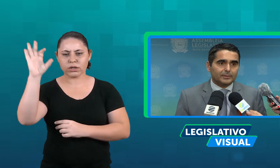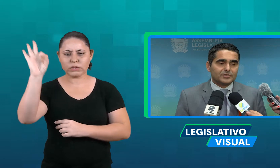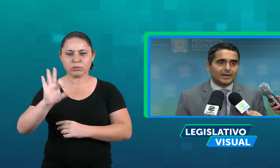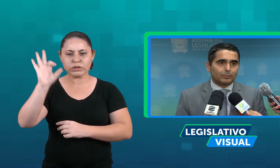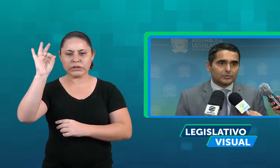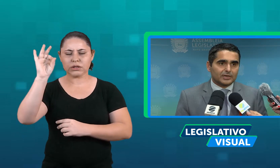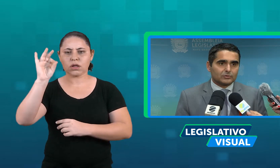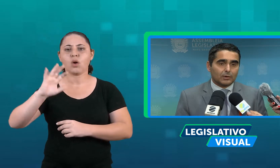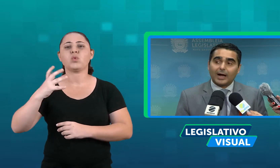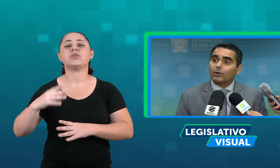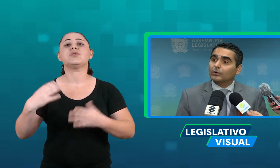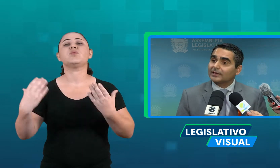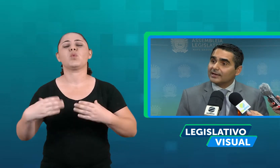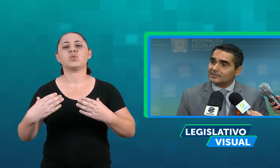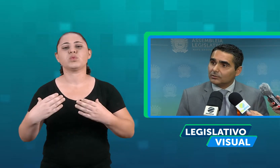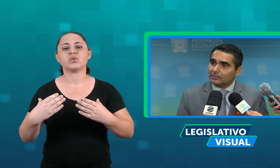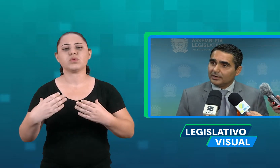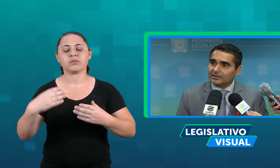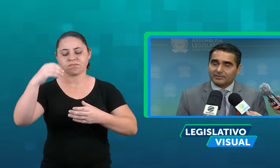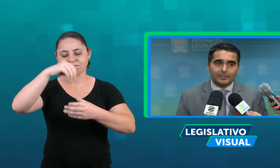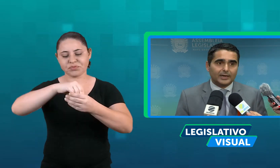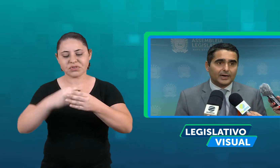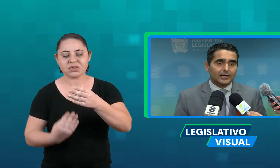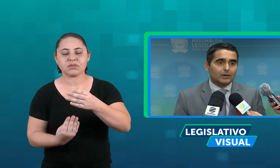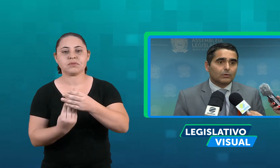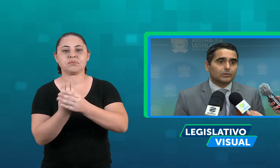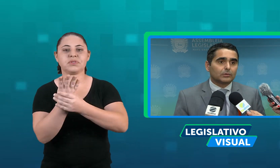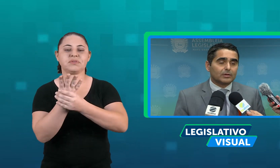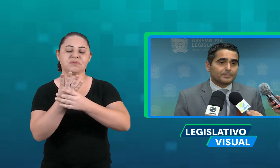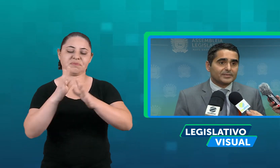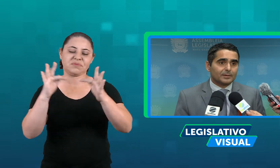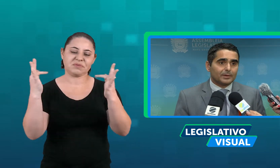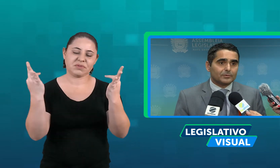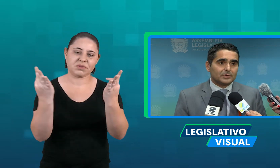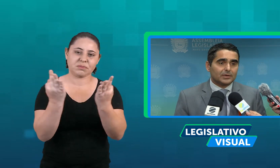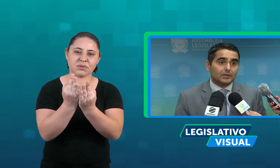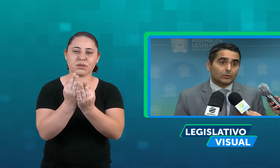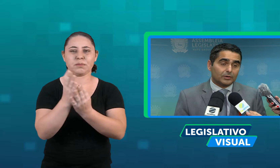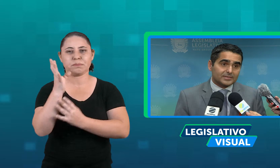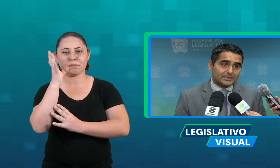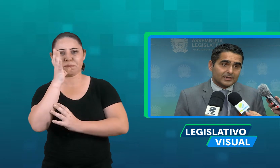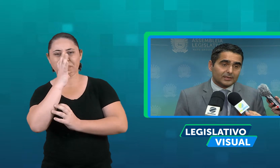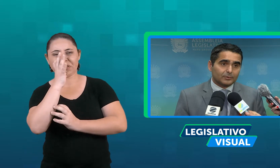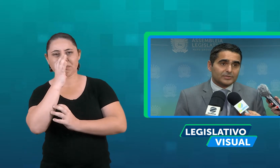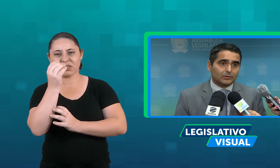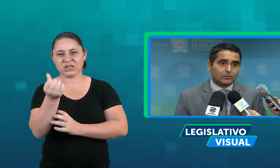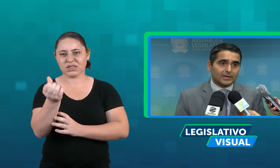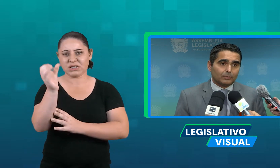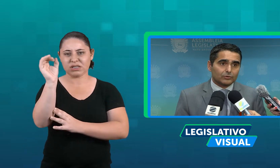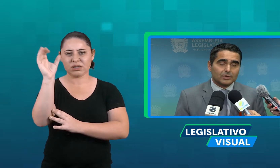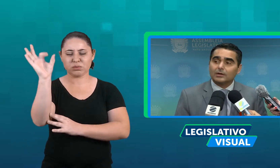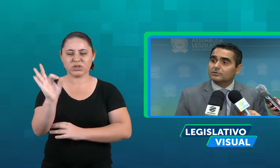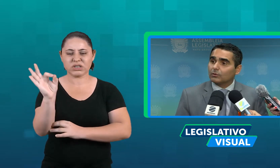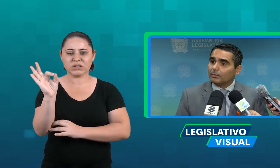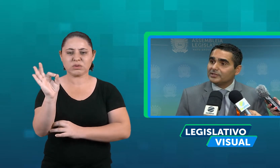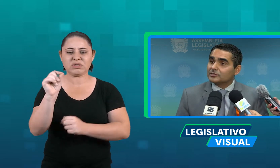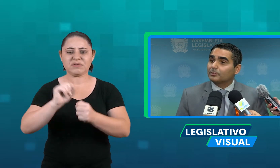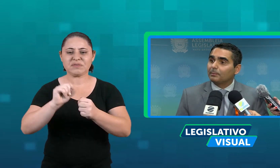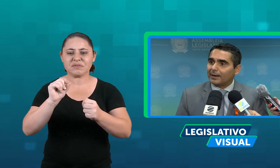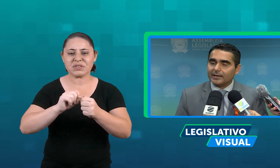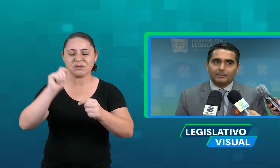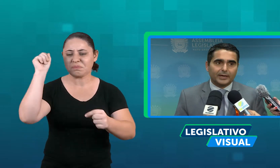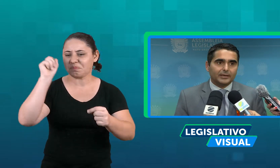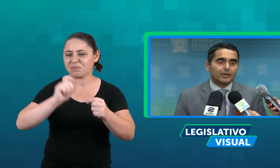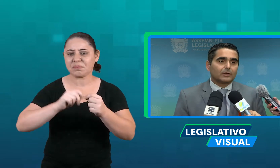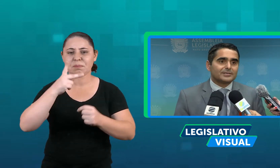dos crimes de abuso sexual acontecem no ambiente familiar, quando nós percebemos que em torno de 60% dos abusos são cometidos